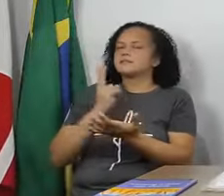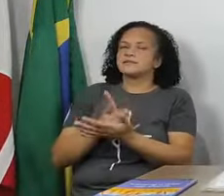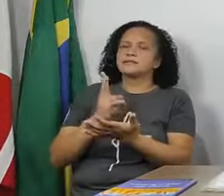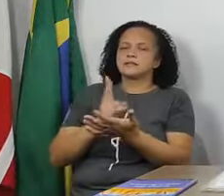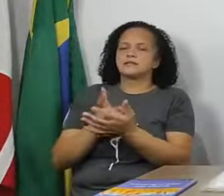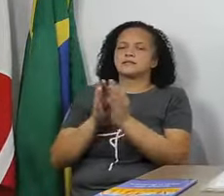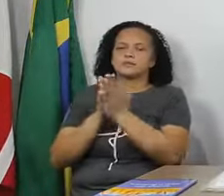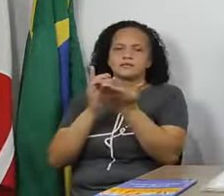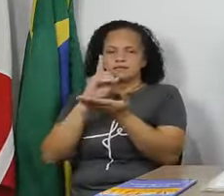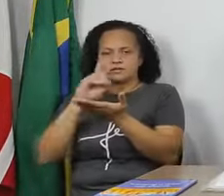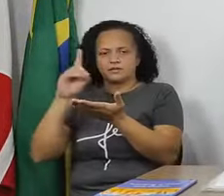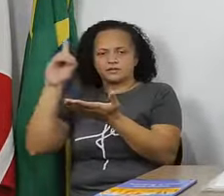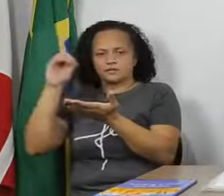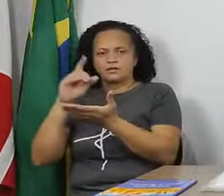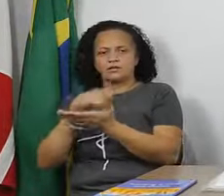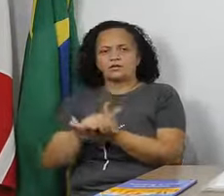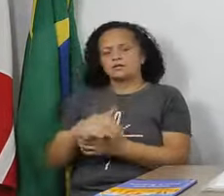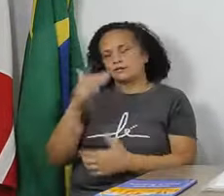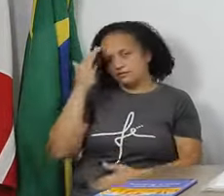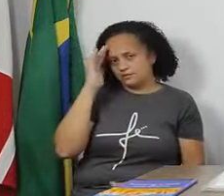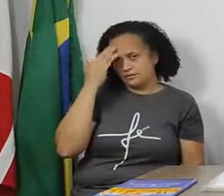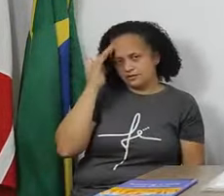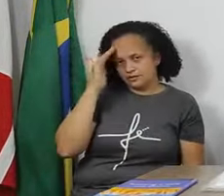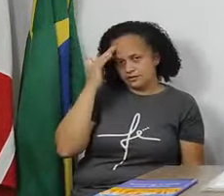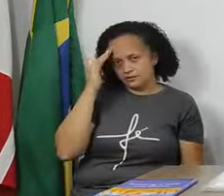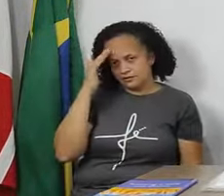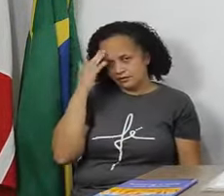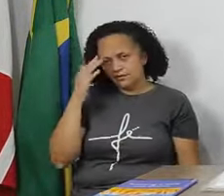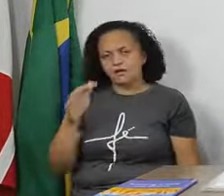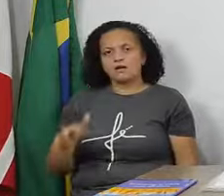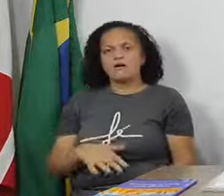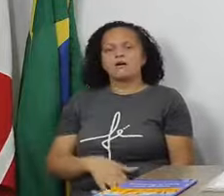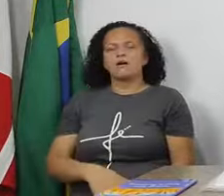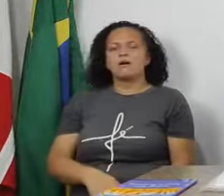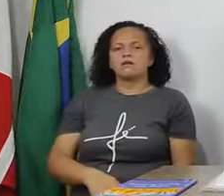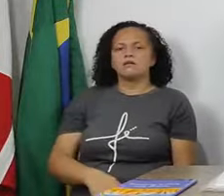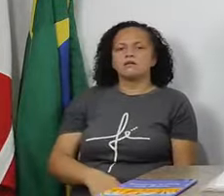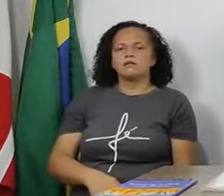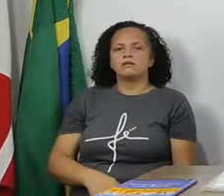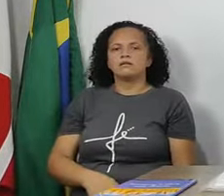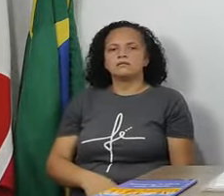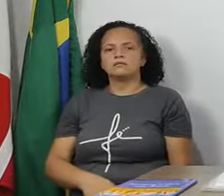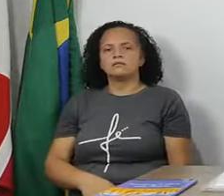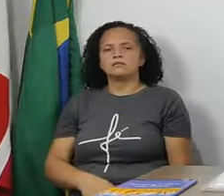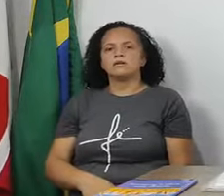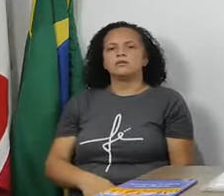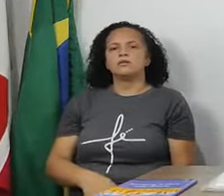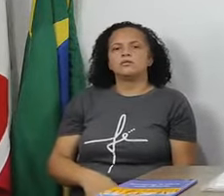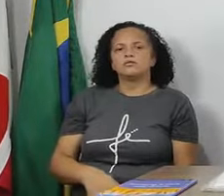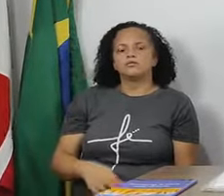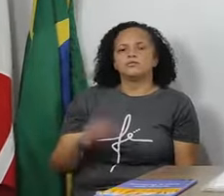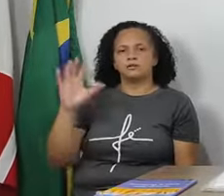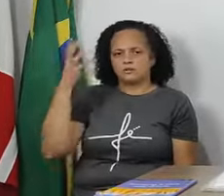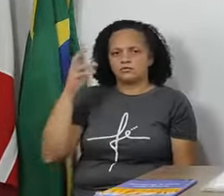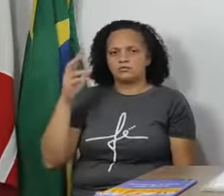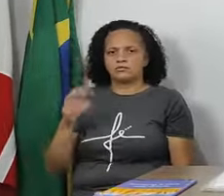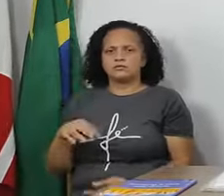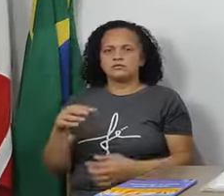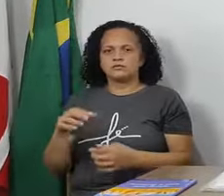a palavra e entender, e entender um princípio fundamental que nós